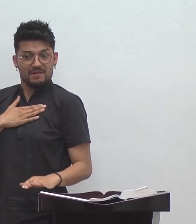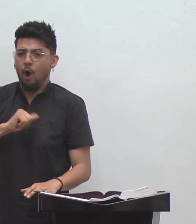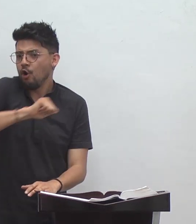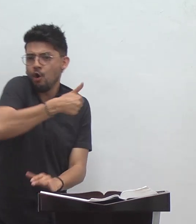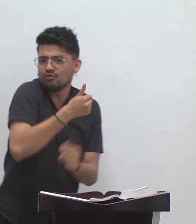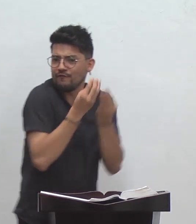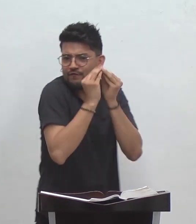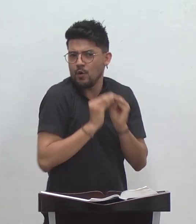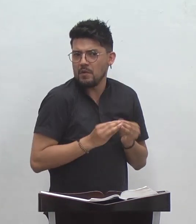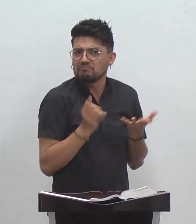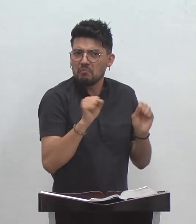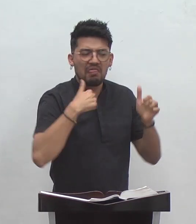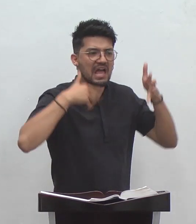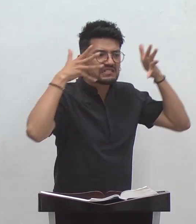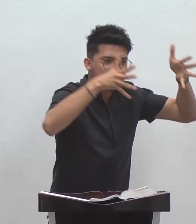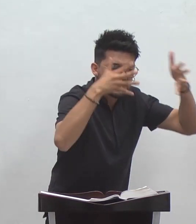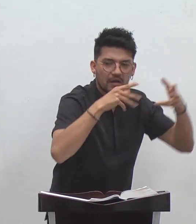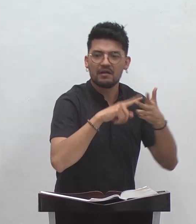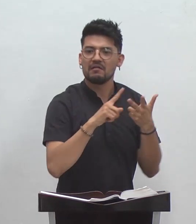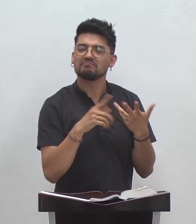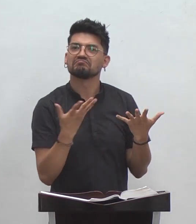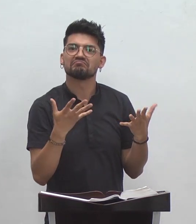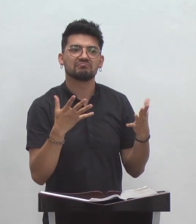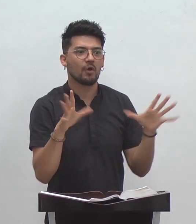la manifestación del Espíritu Santo.